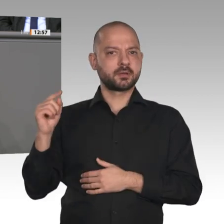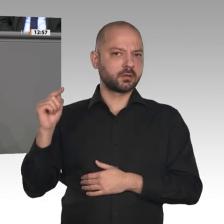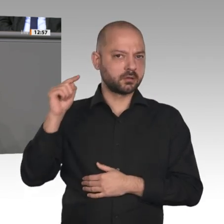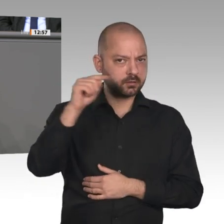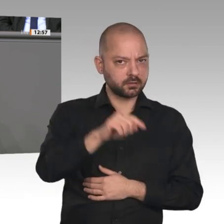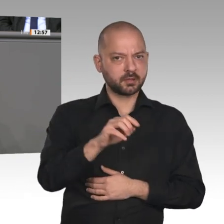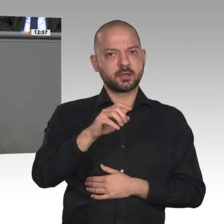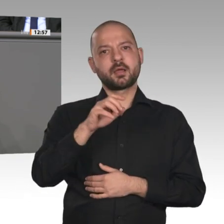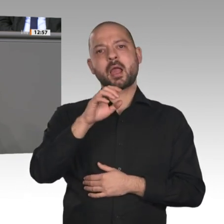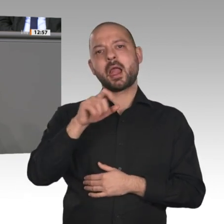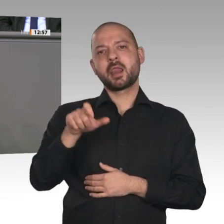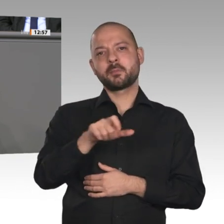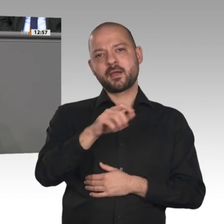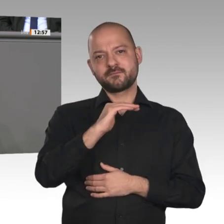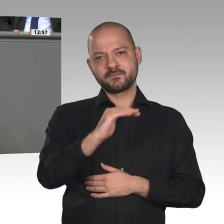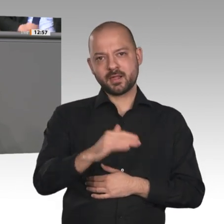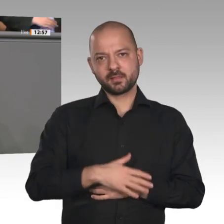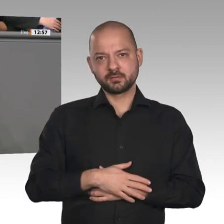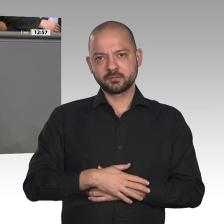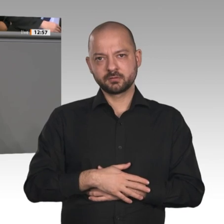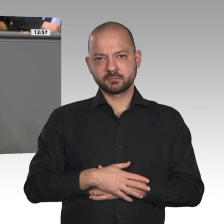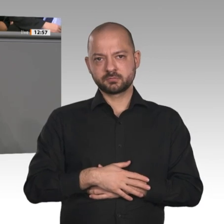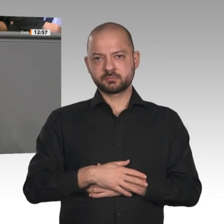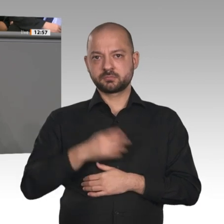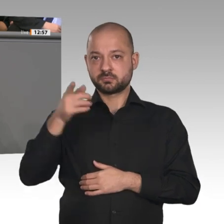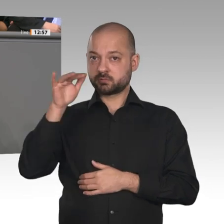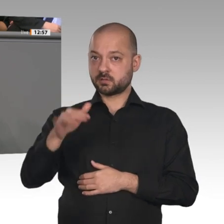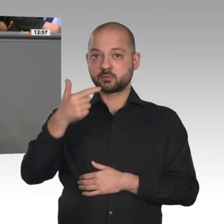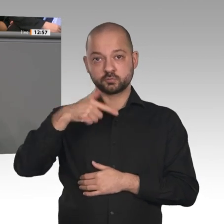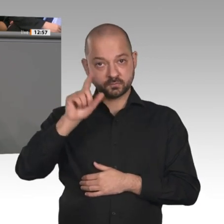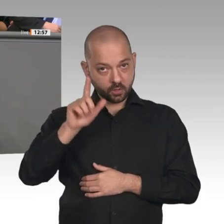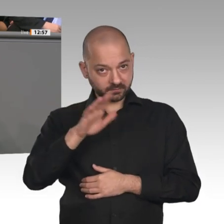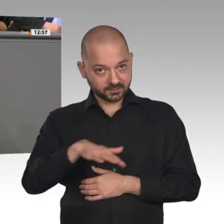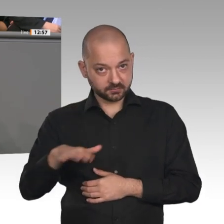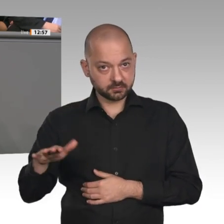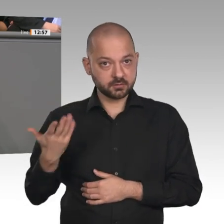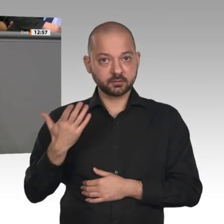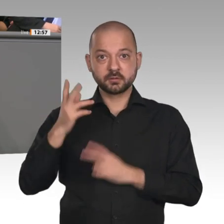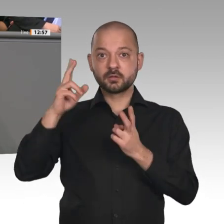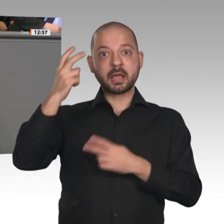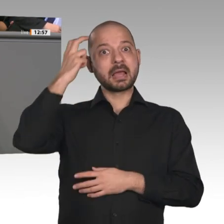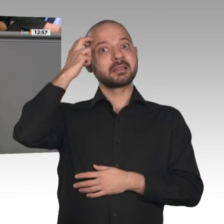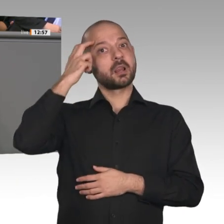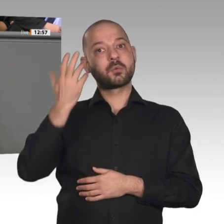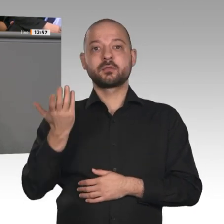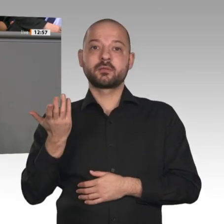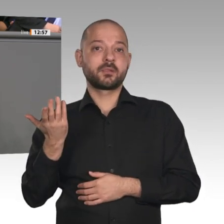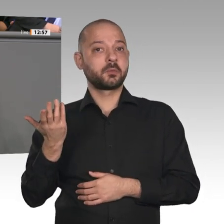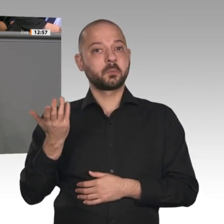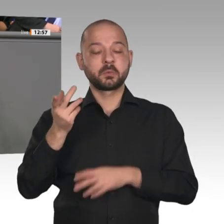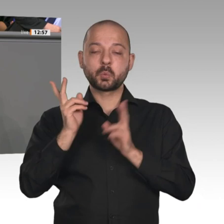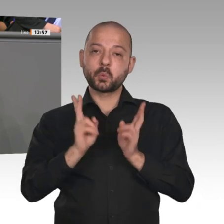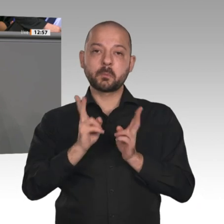er war ein ganz normaler Jude dieser Zeit und er war ein ganz normaler Deutscher dieser Zeit und das